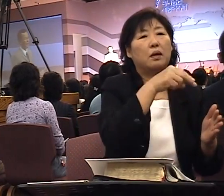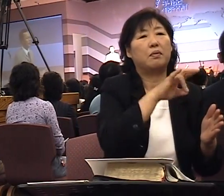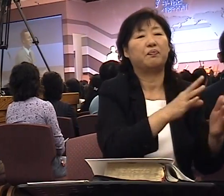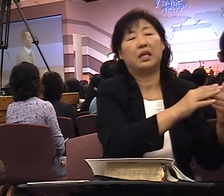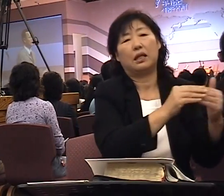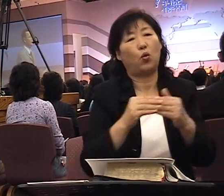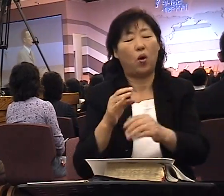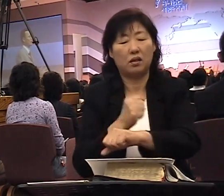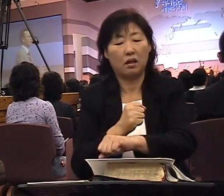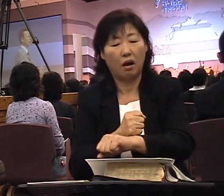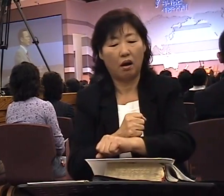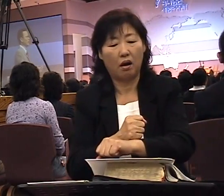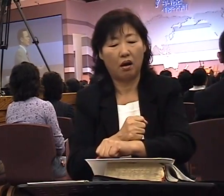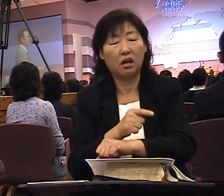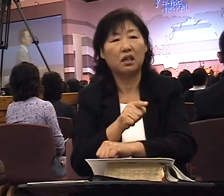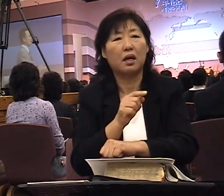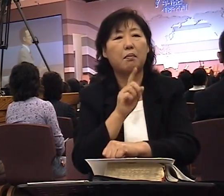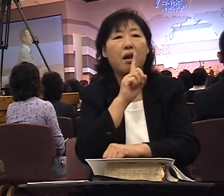하나님이